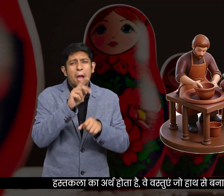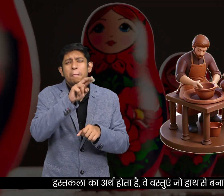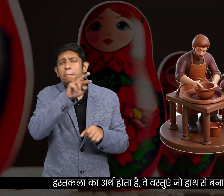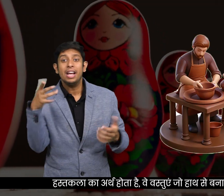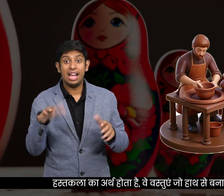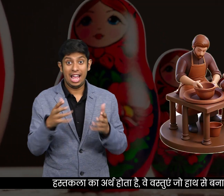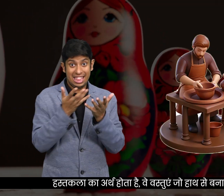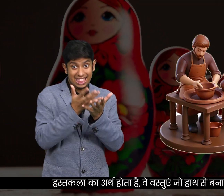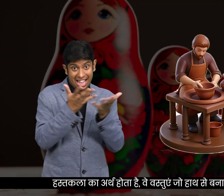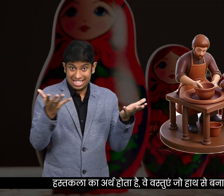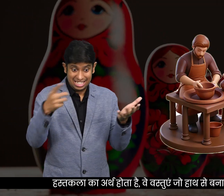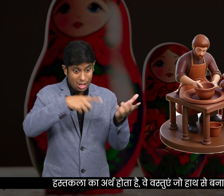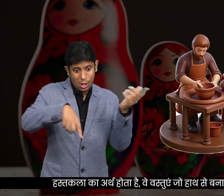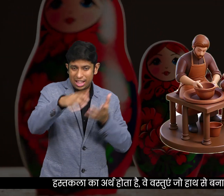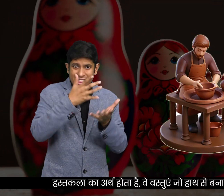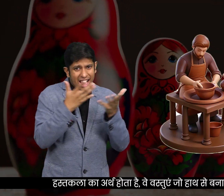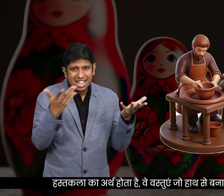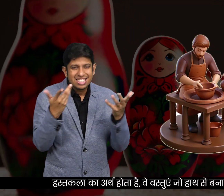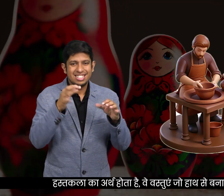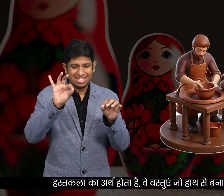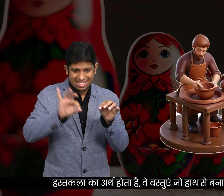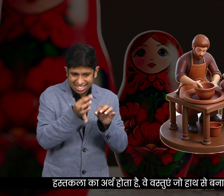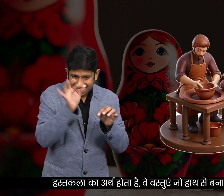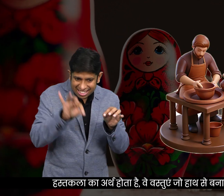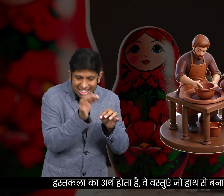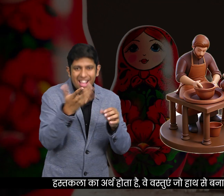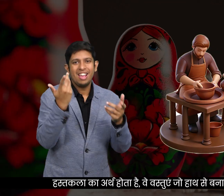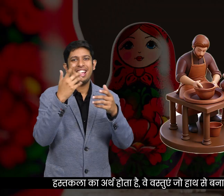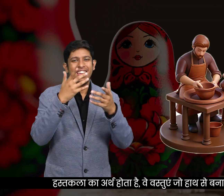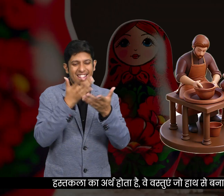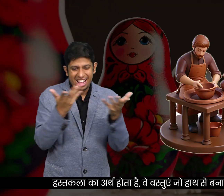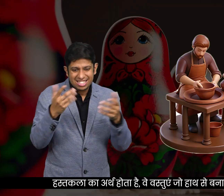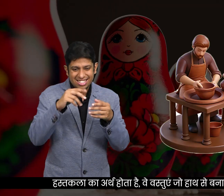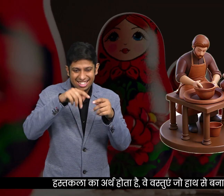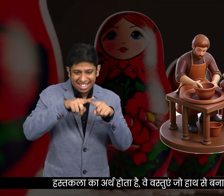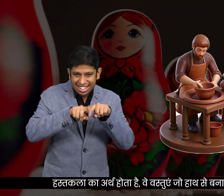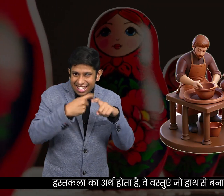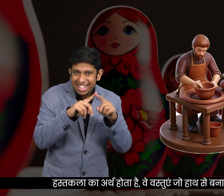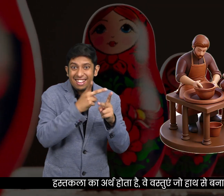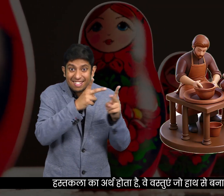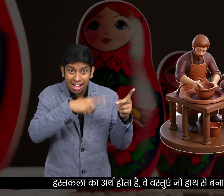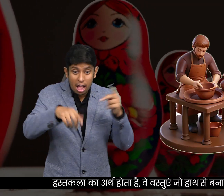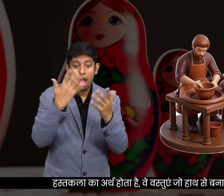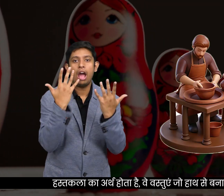हस्तकला का अर्थ है वे वस्तुएं जो हाथ से बनाई जाती हैं।